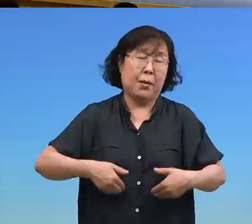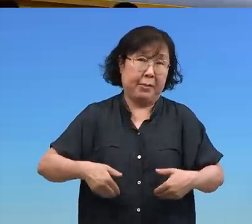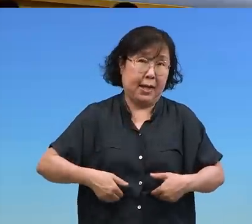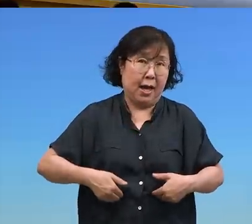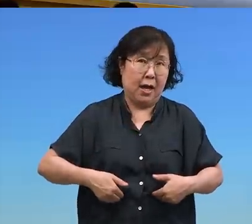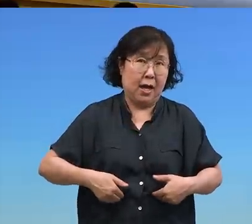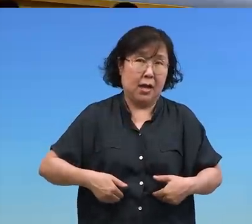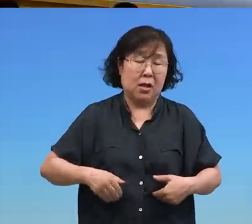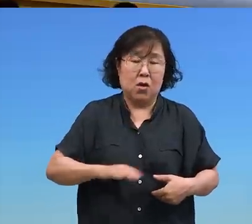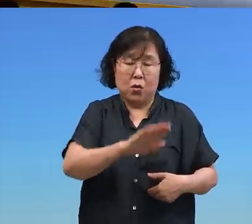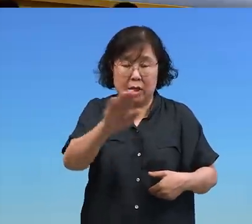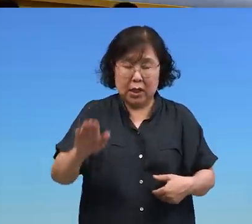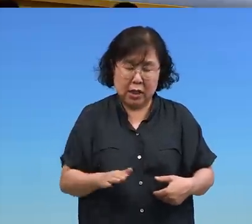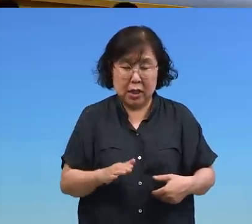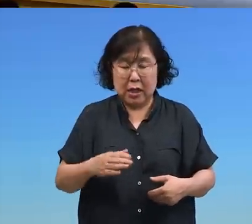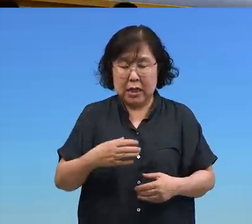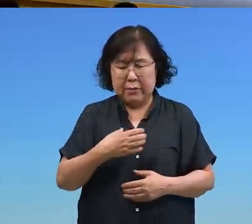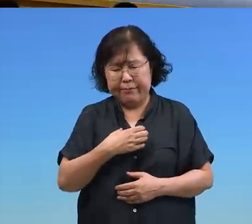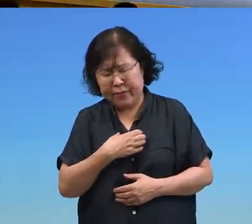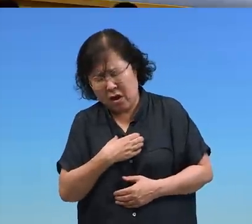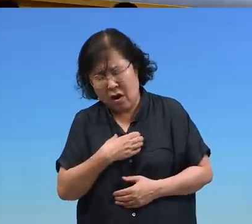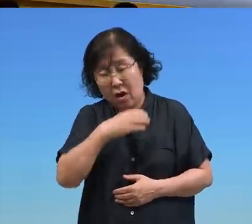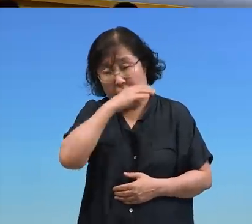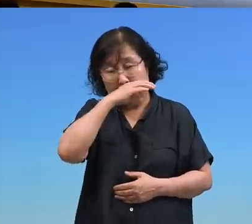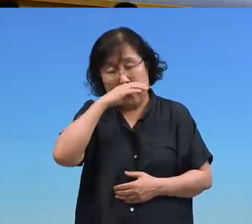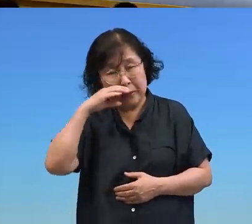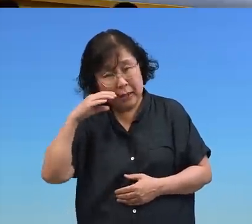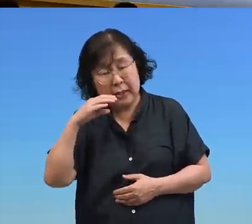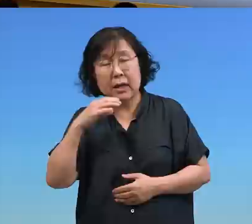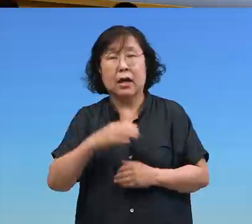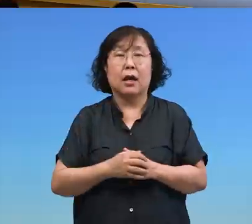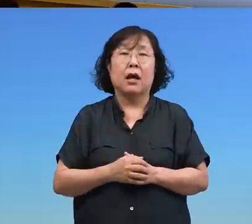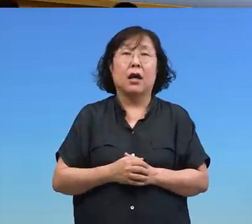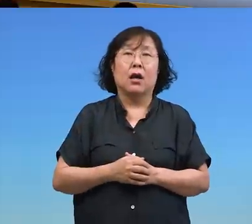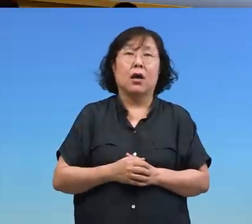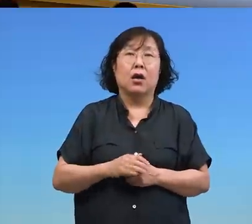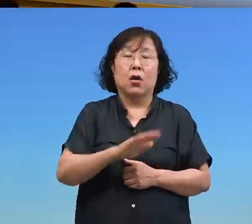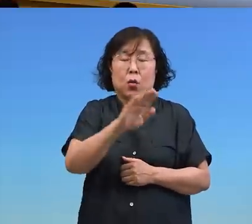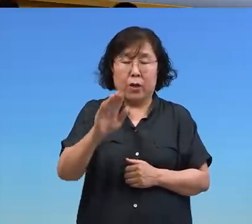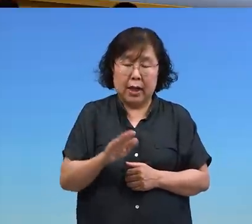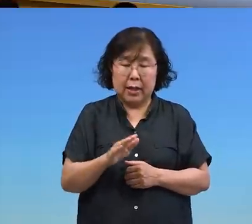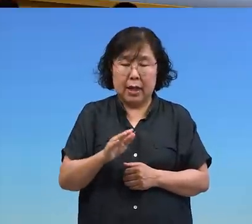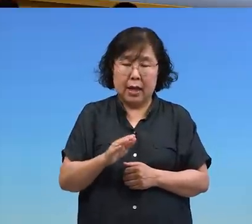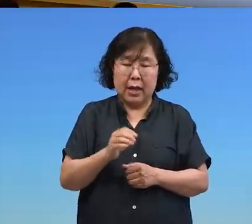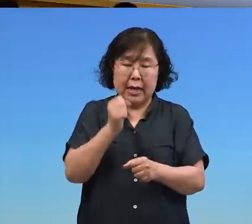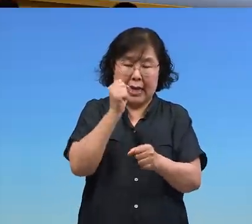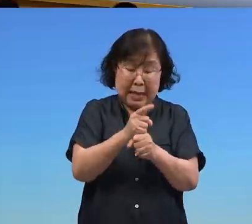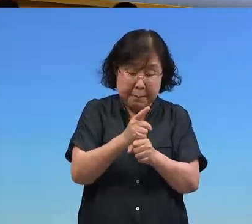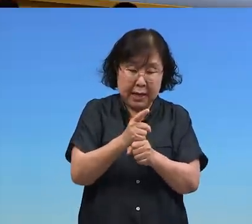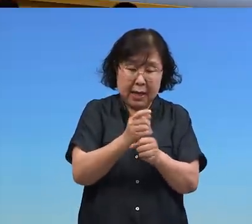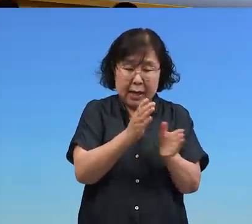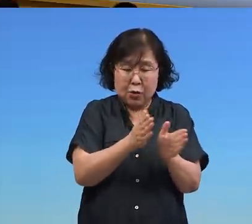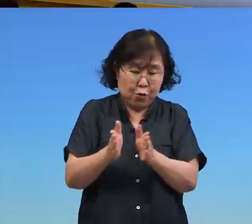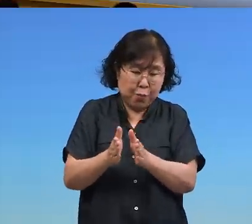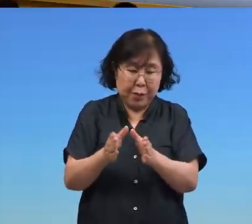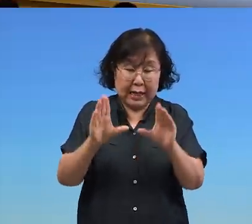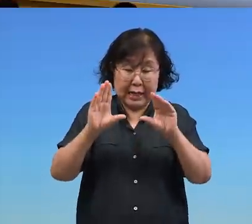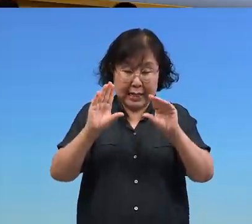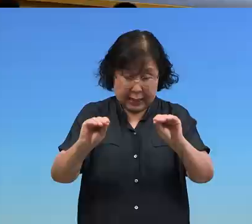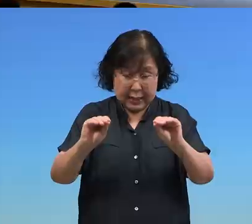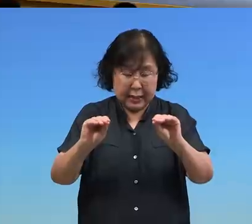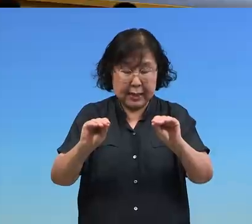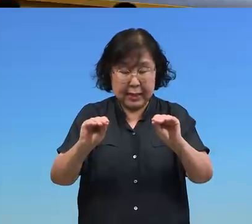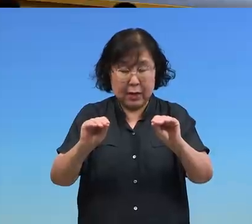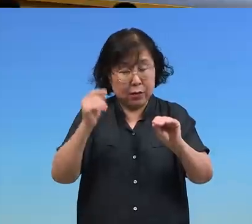우리는 경건을 어떤 거 이미 이렇게 우리한테 이렇게 세팅이 된 그 무엇으로